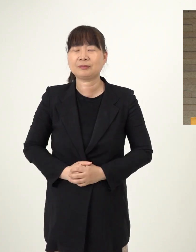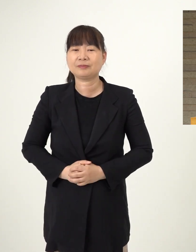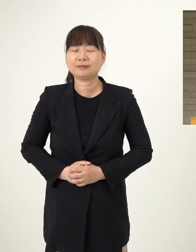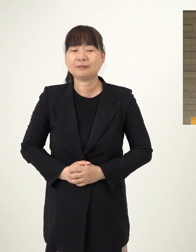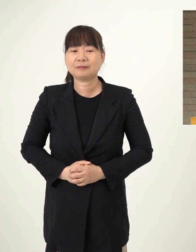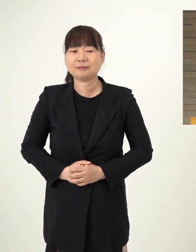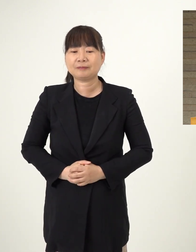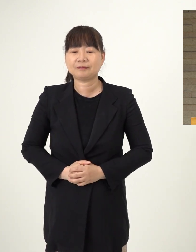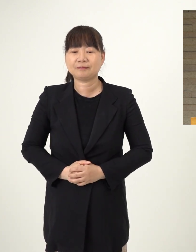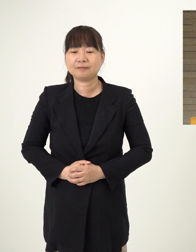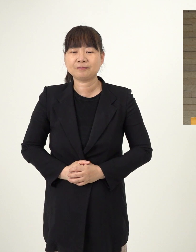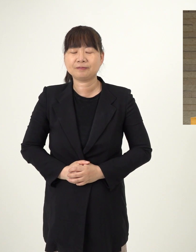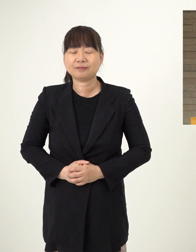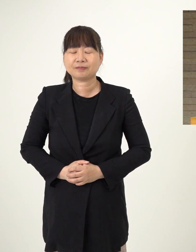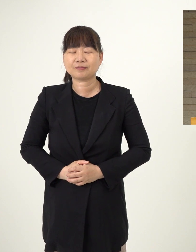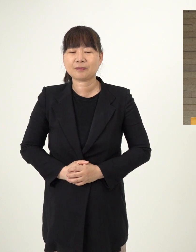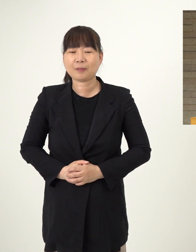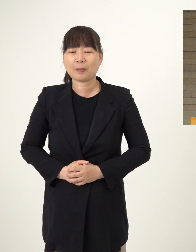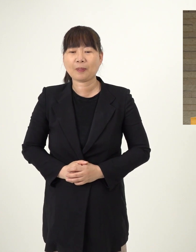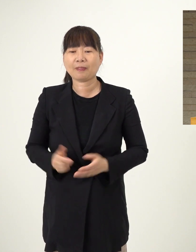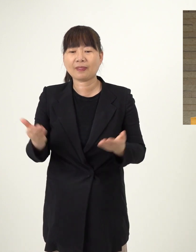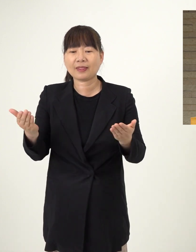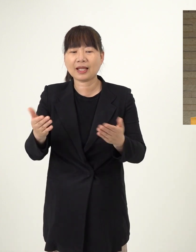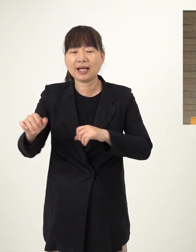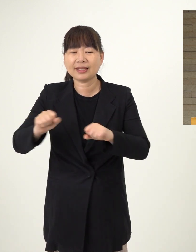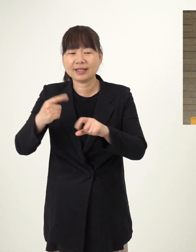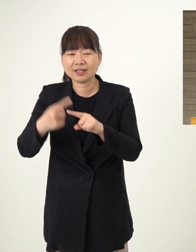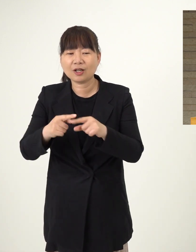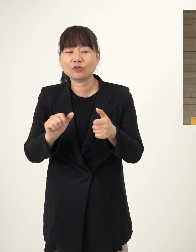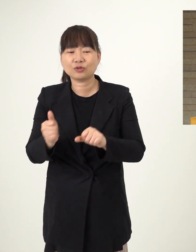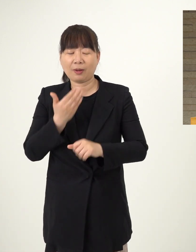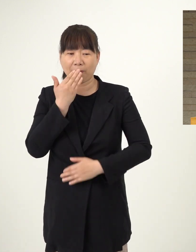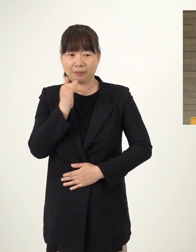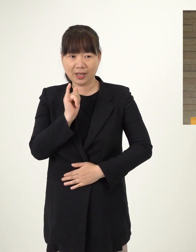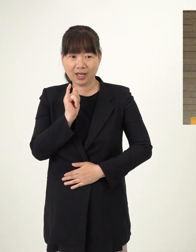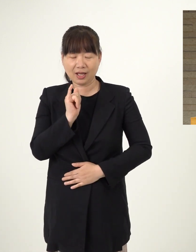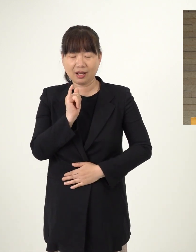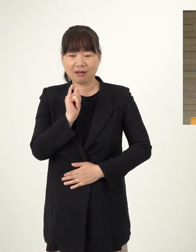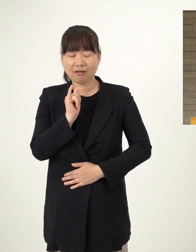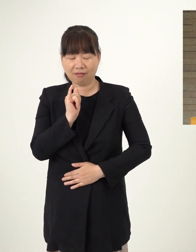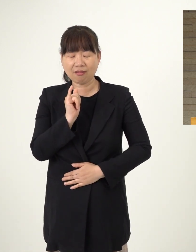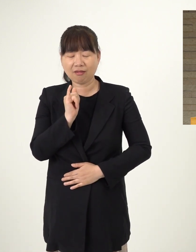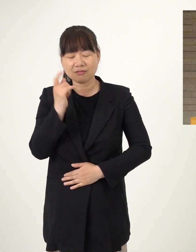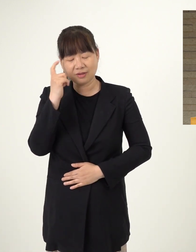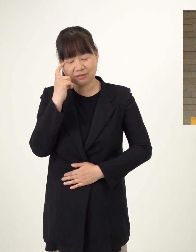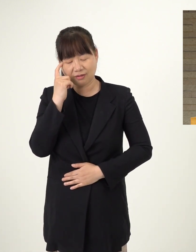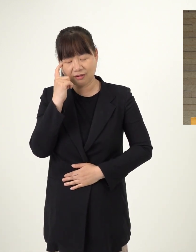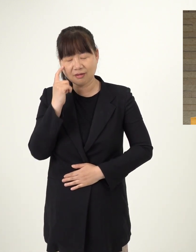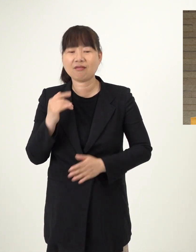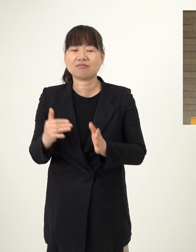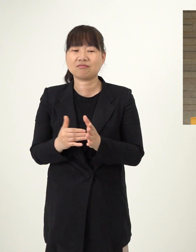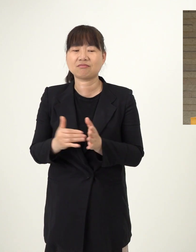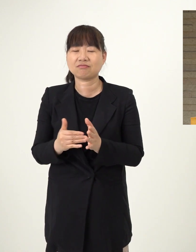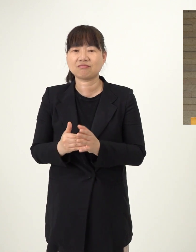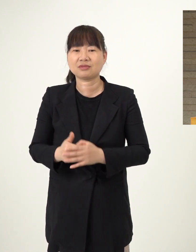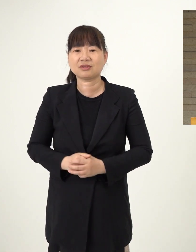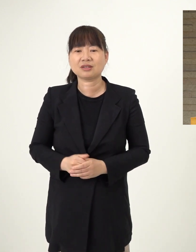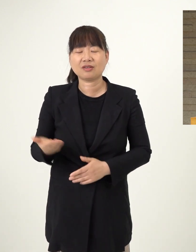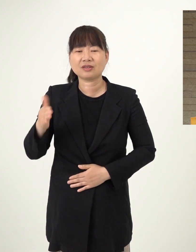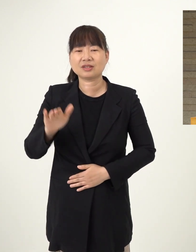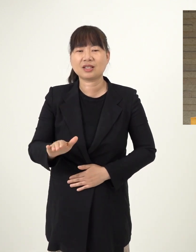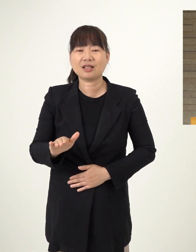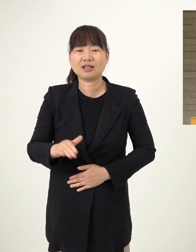예? 이 거사를 진행하다 죽을 수도 있다. 그 얘기 정도로 이해를 했죠.